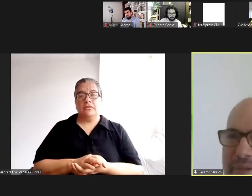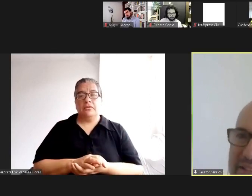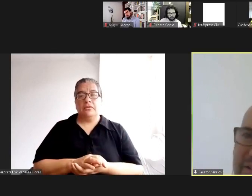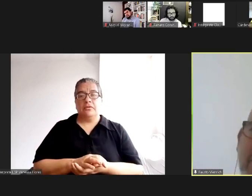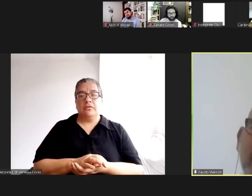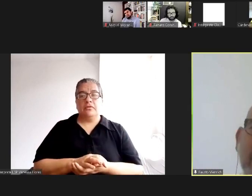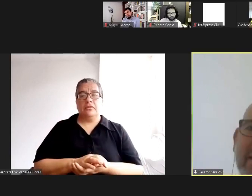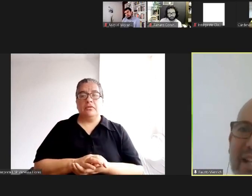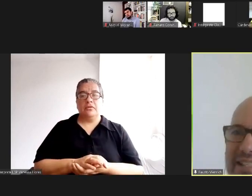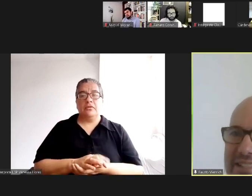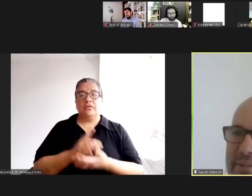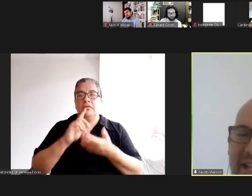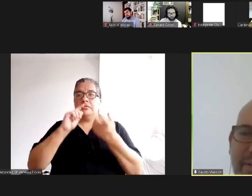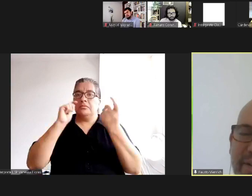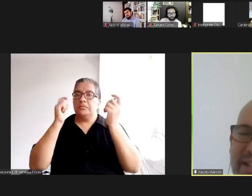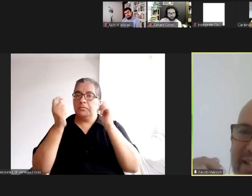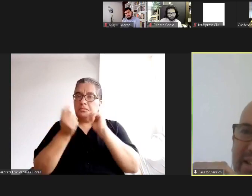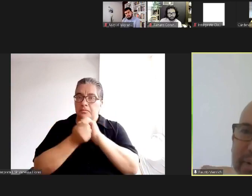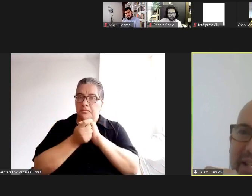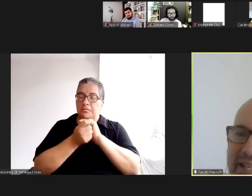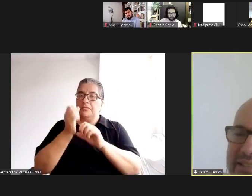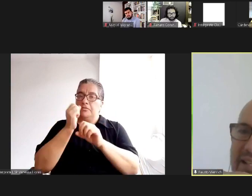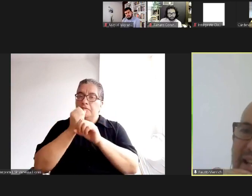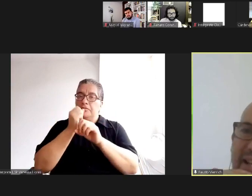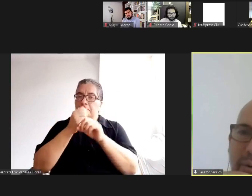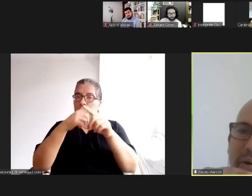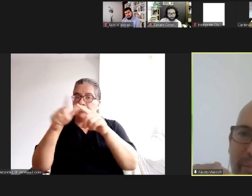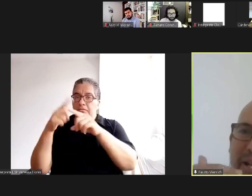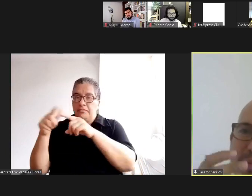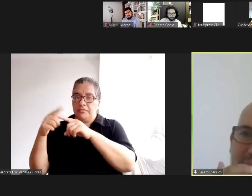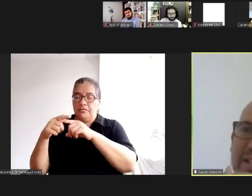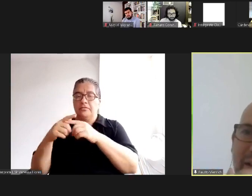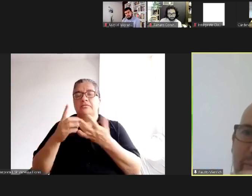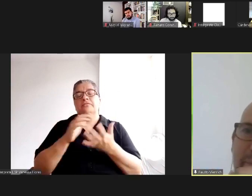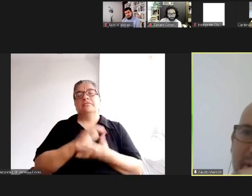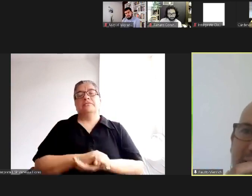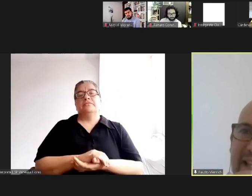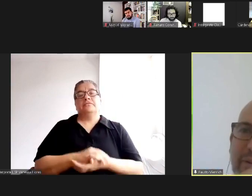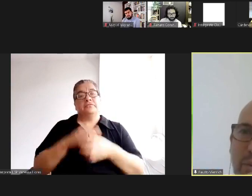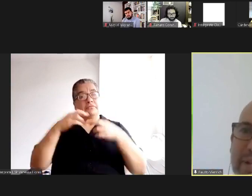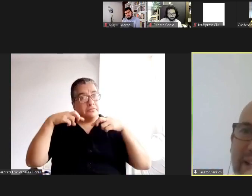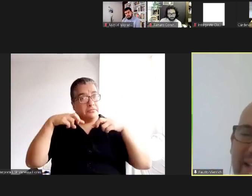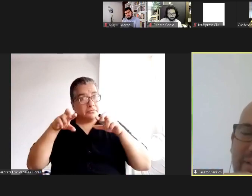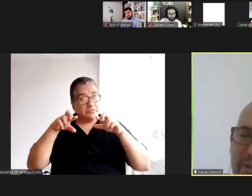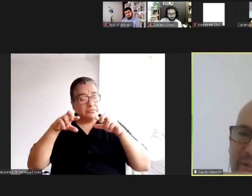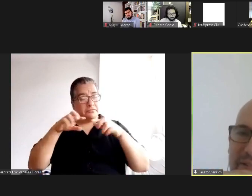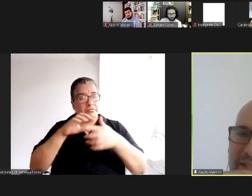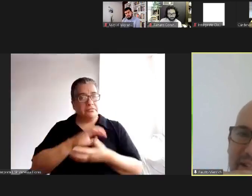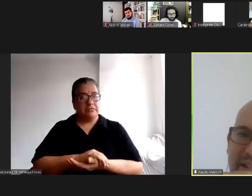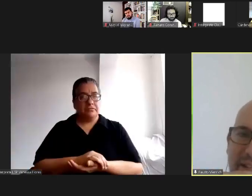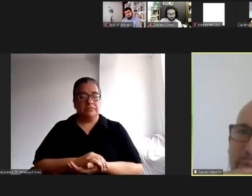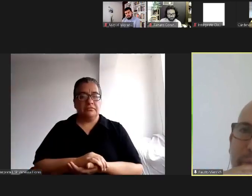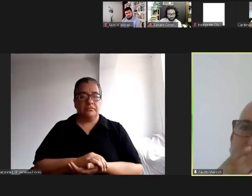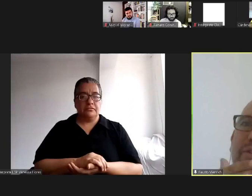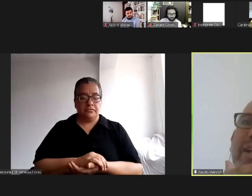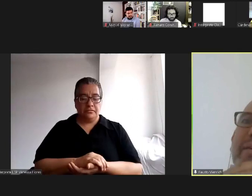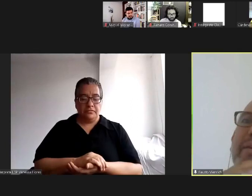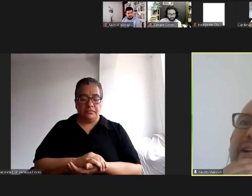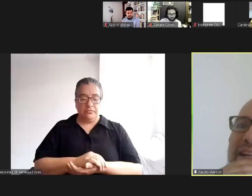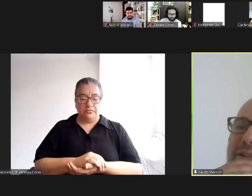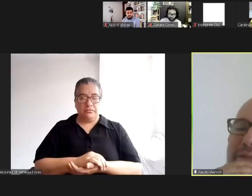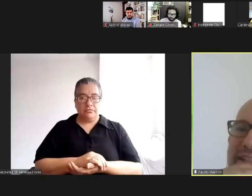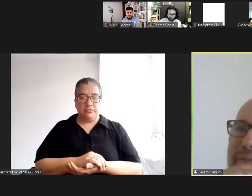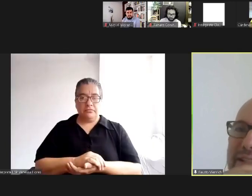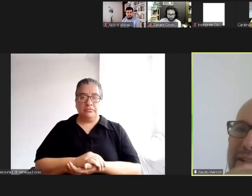de reinvención de las diferentes actividades, que bueno, ha permitido de alguna manera darnos cuenta de eso, ¿no? Como bien